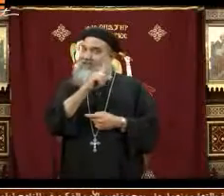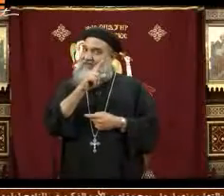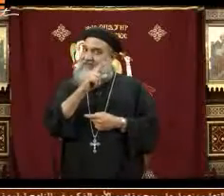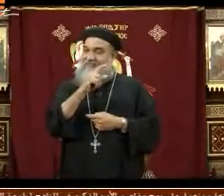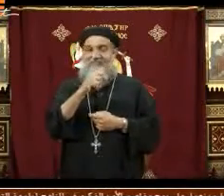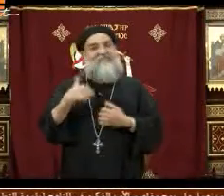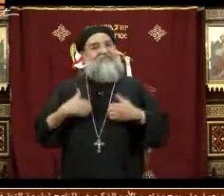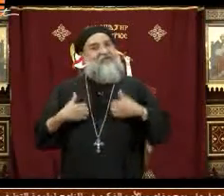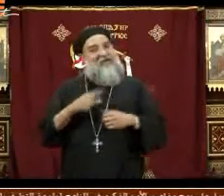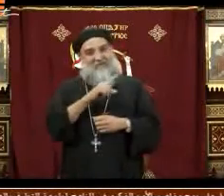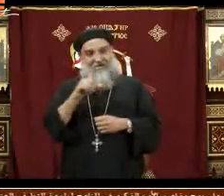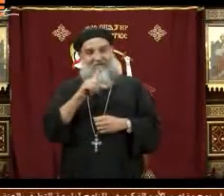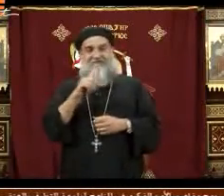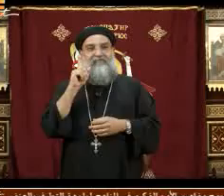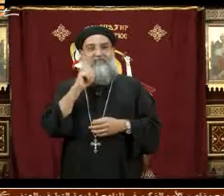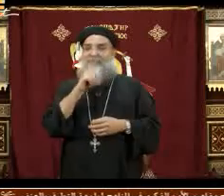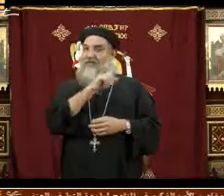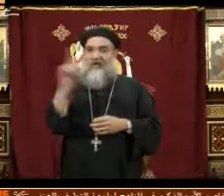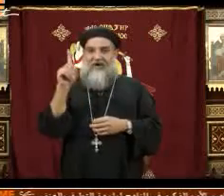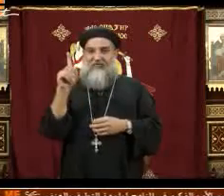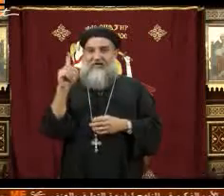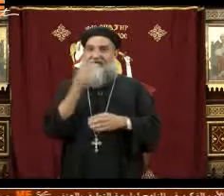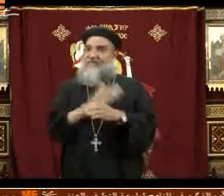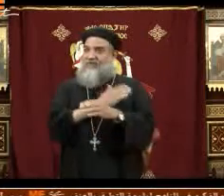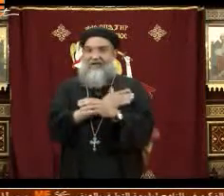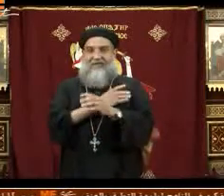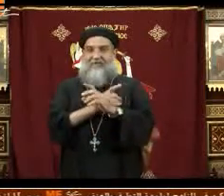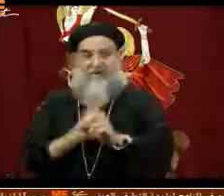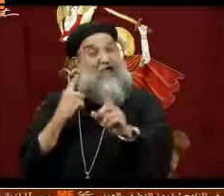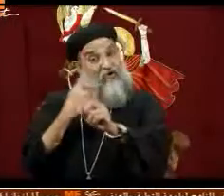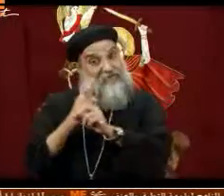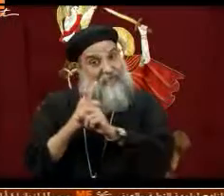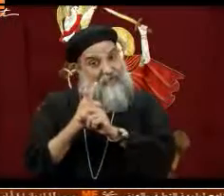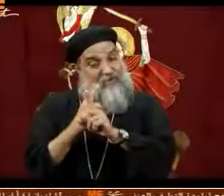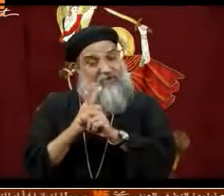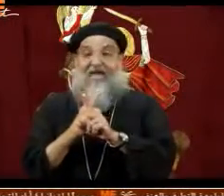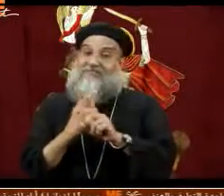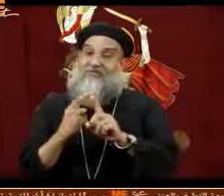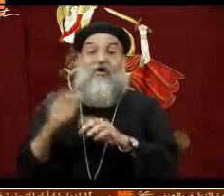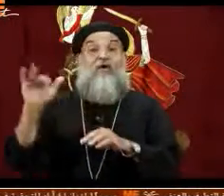زعلان ولا متضايق ولا قرفان ولا تعبان. اول ما تقابله لازم، هو